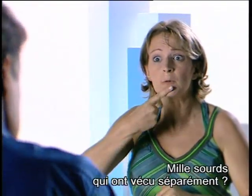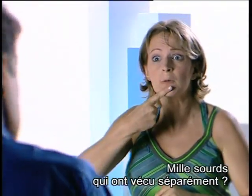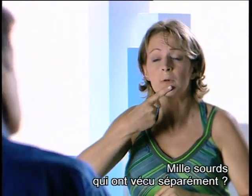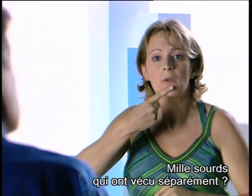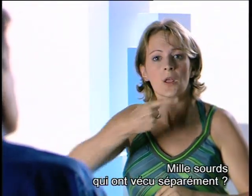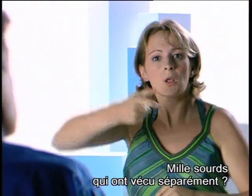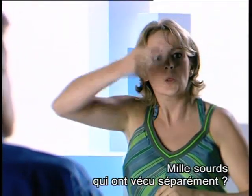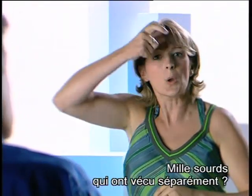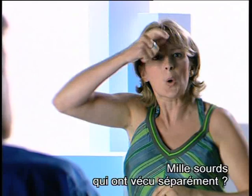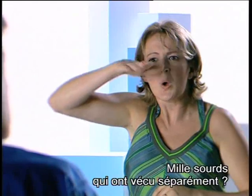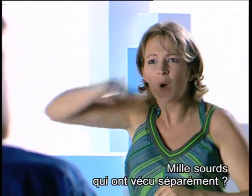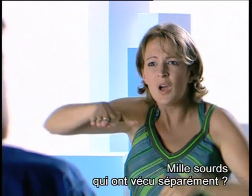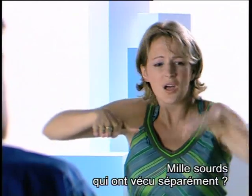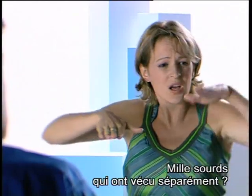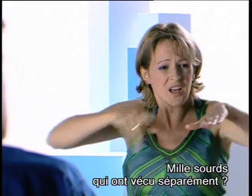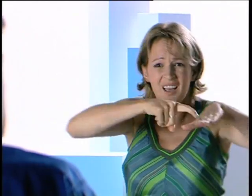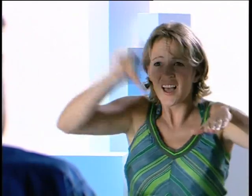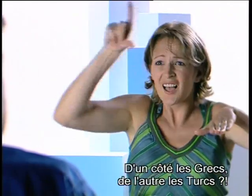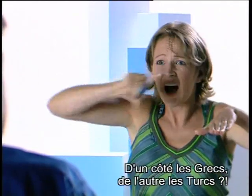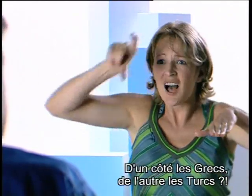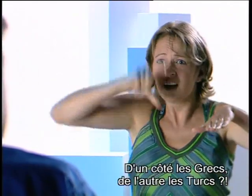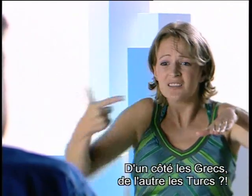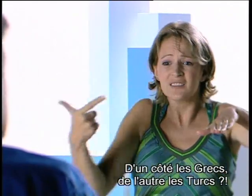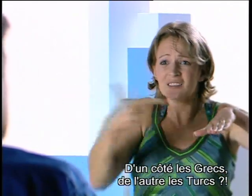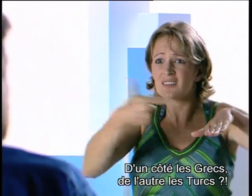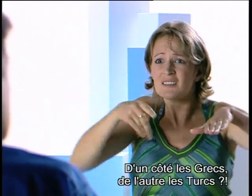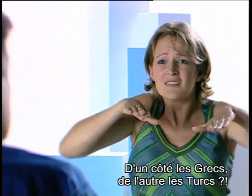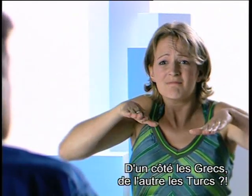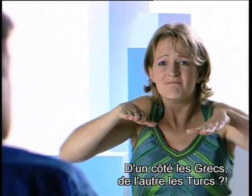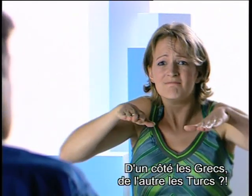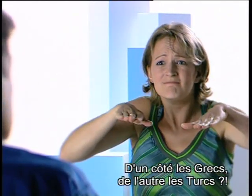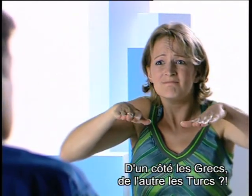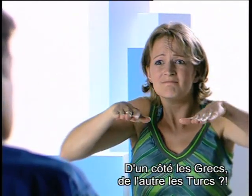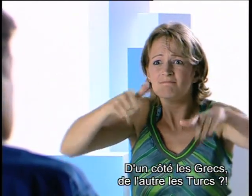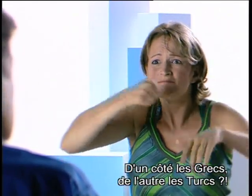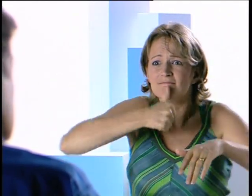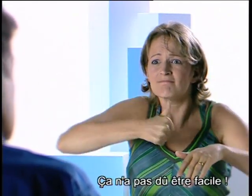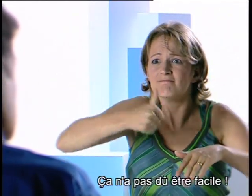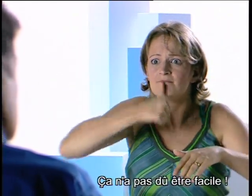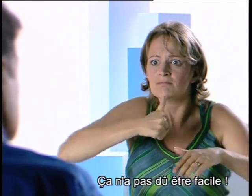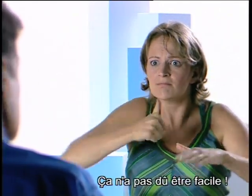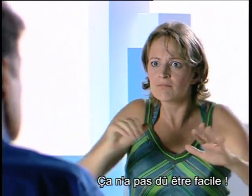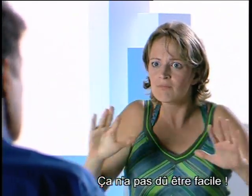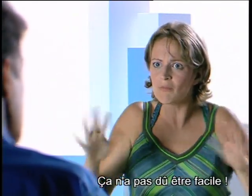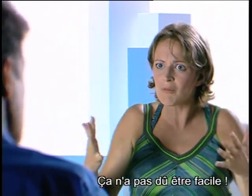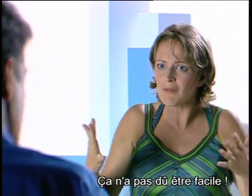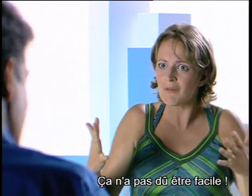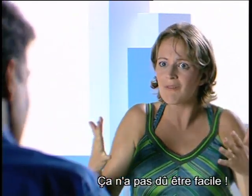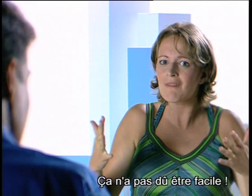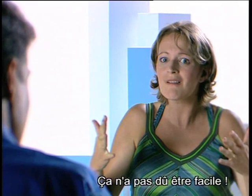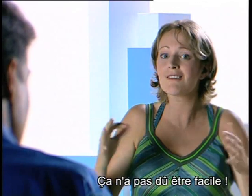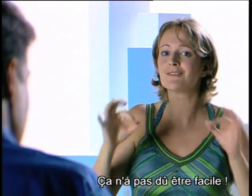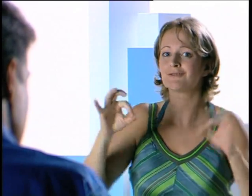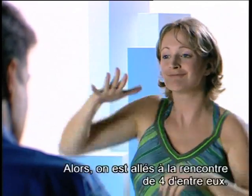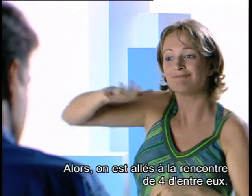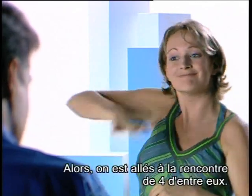Mille sourds ? Qui ont vécu séparément ? D'un côté les Grecs, de l'autre côté les Turcs ? Ça n pas dû être facile.